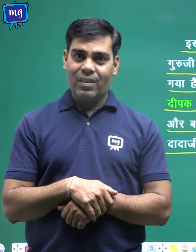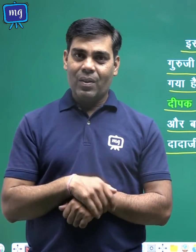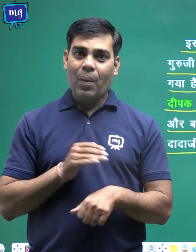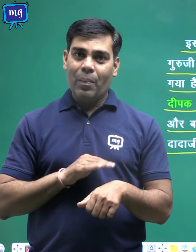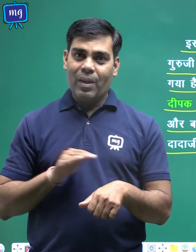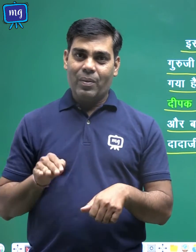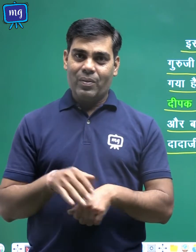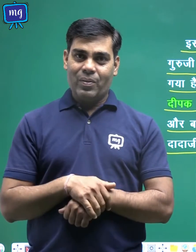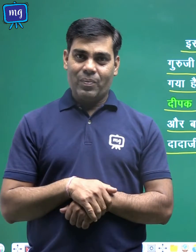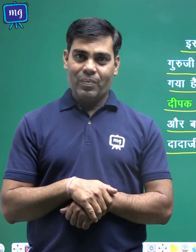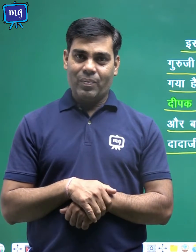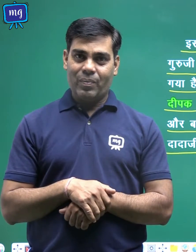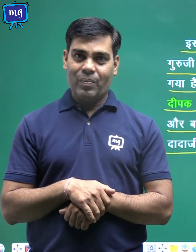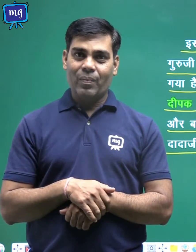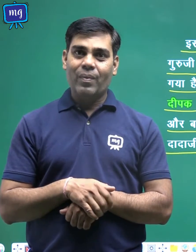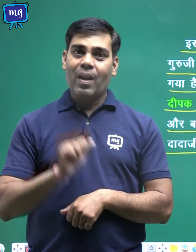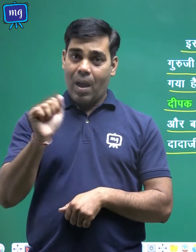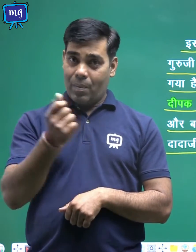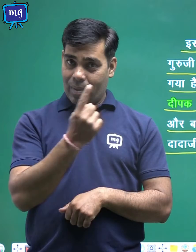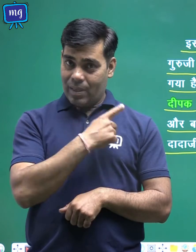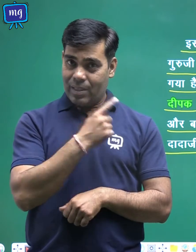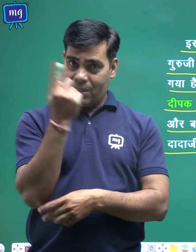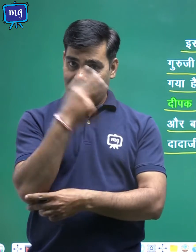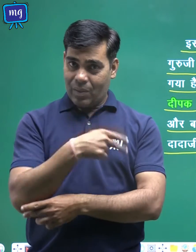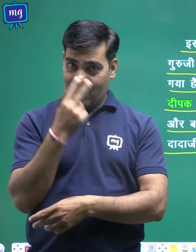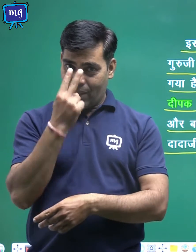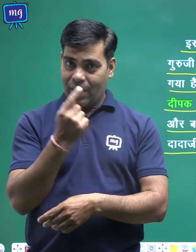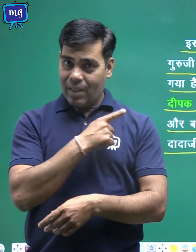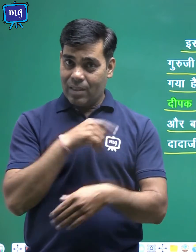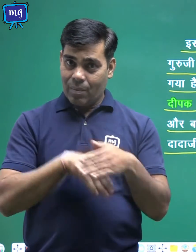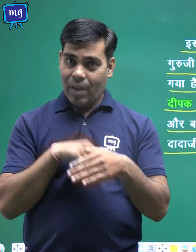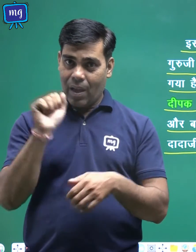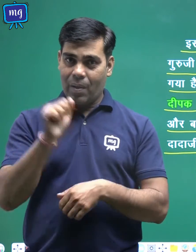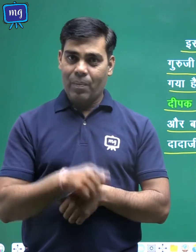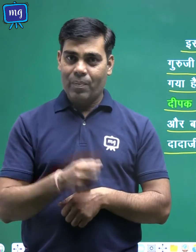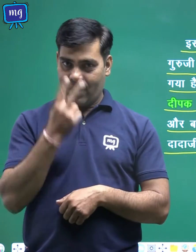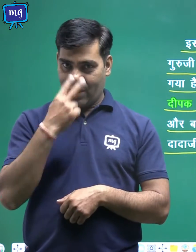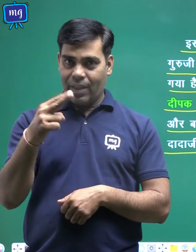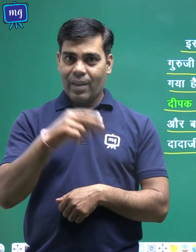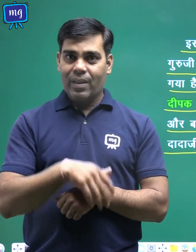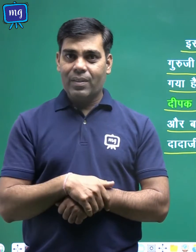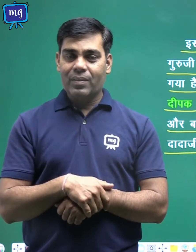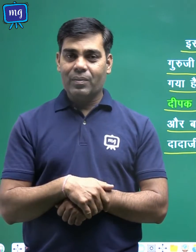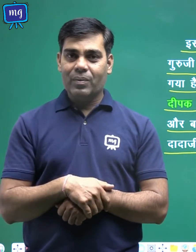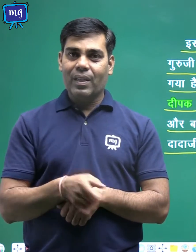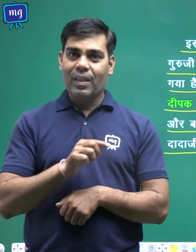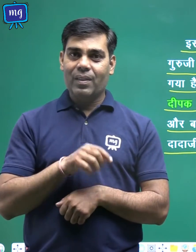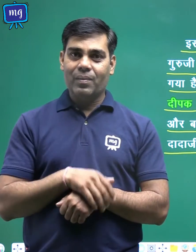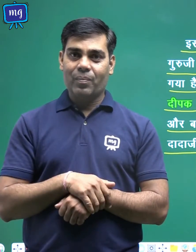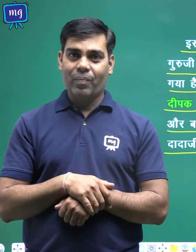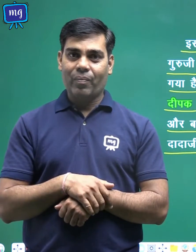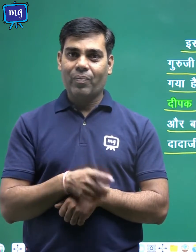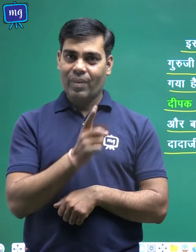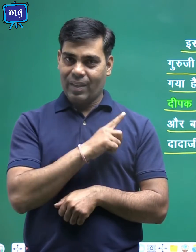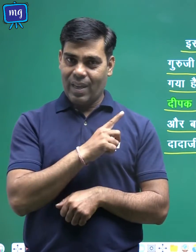प्यारे बच्चों, आप इस चित्र को देखें। इसमें आप देख रहे हैं कि